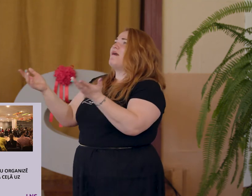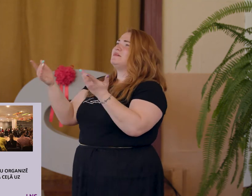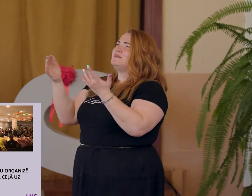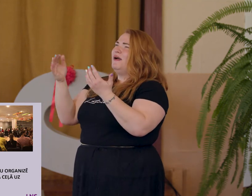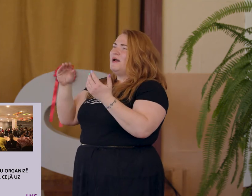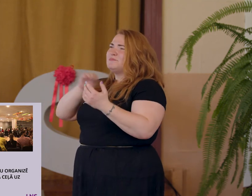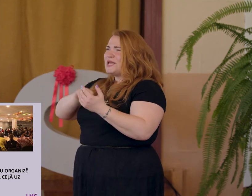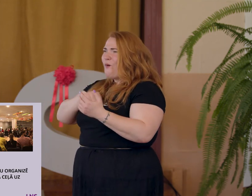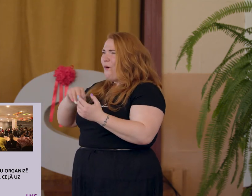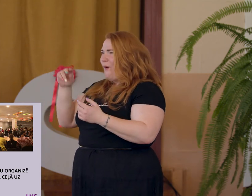bija vieslektors,